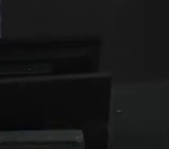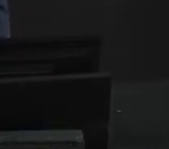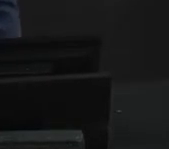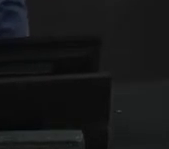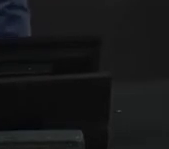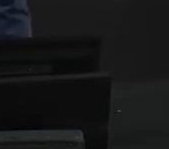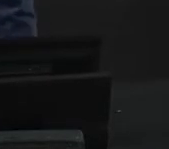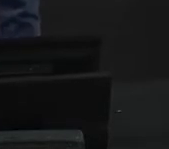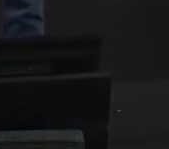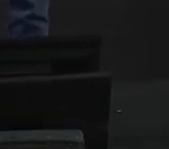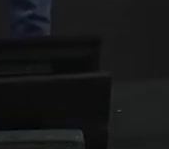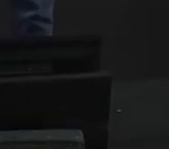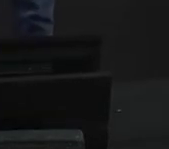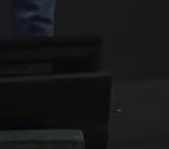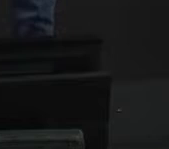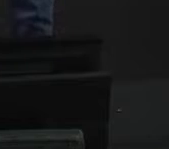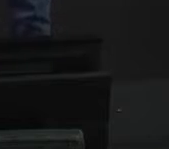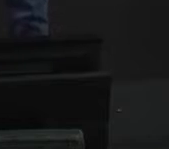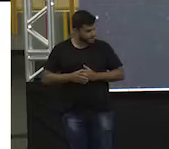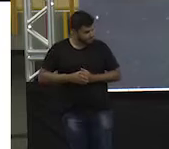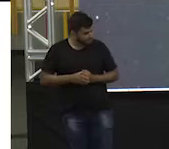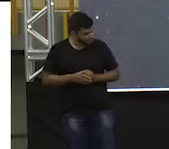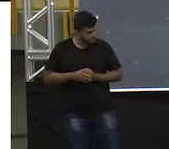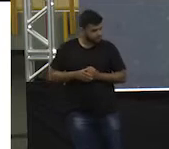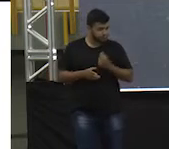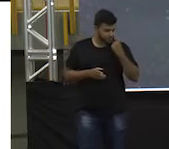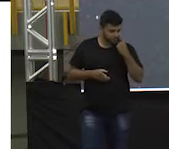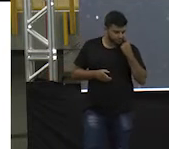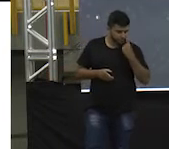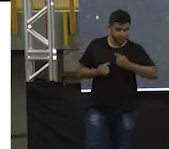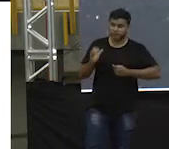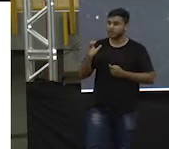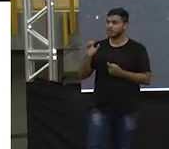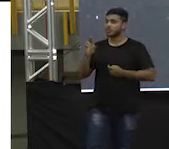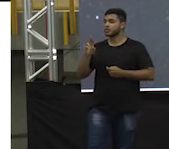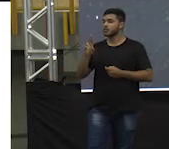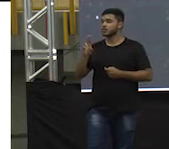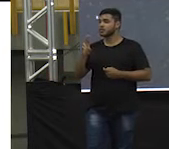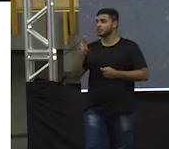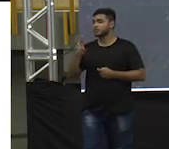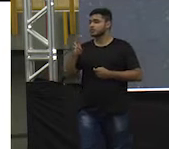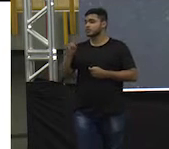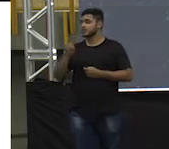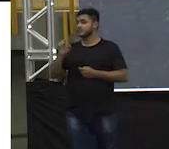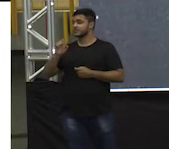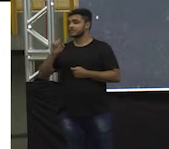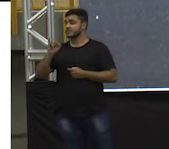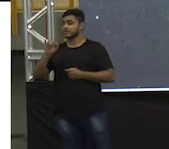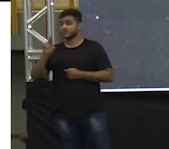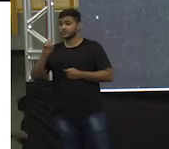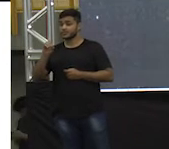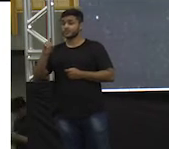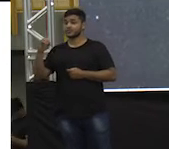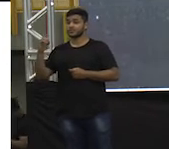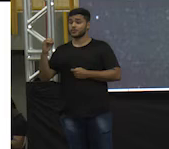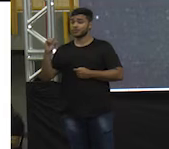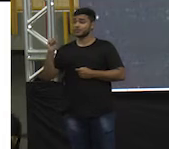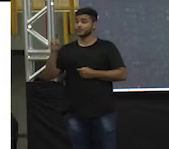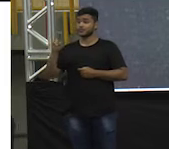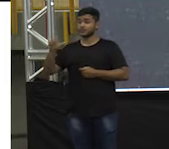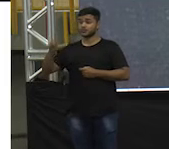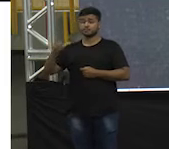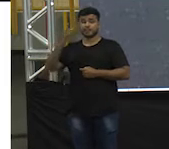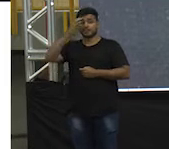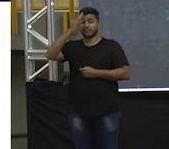embaixo é o Cruzeiro do Sul, tá? O que, de certa forma, facilita a localização. Ou